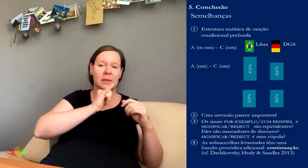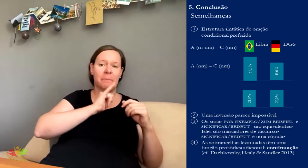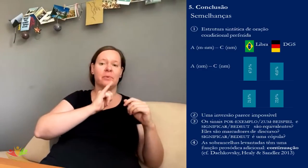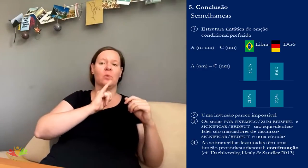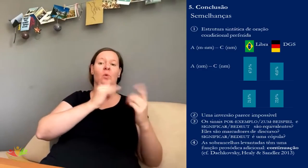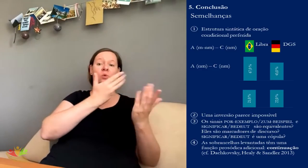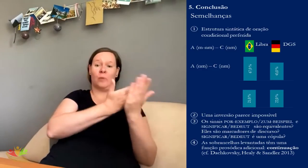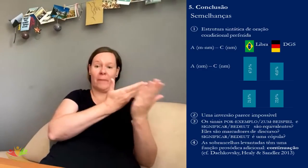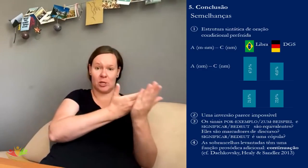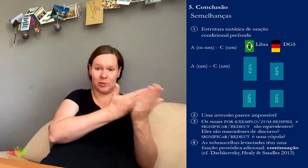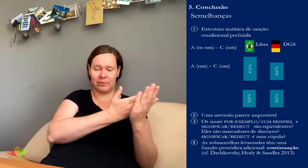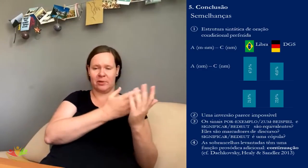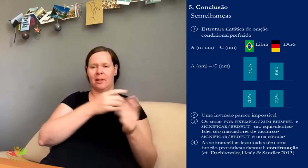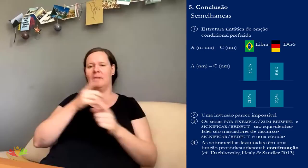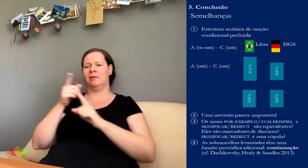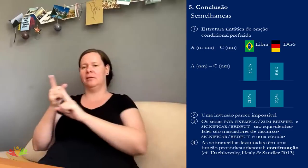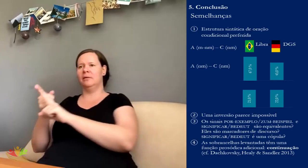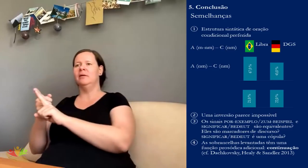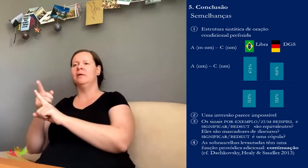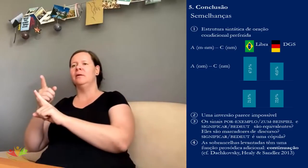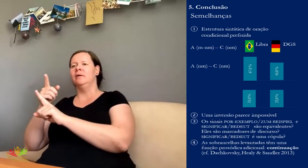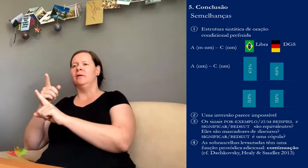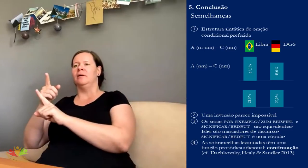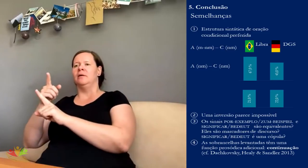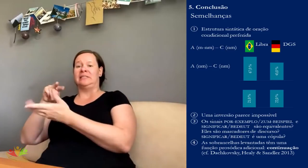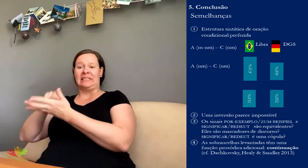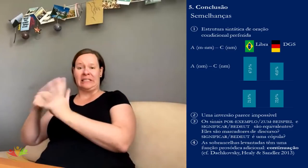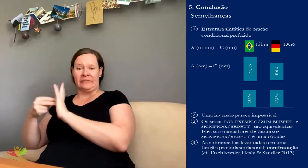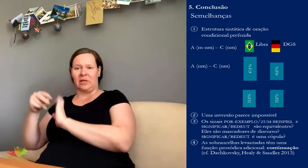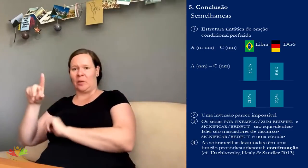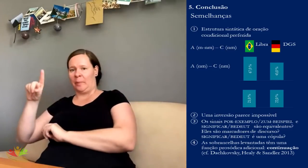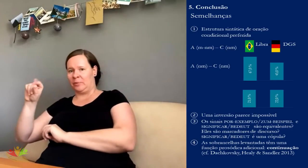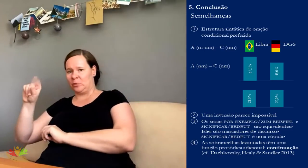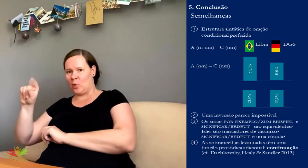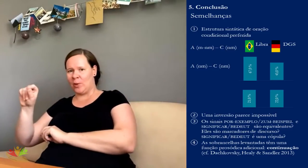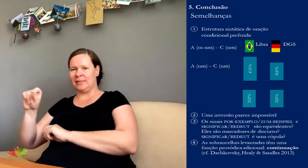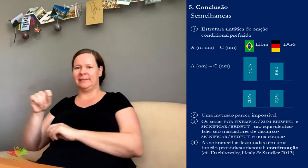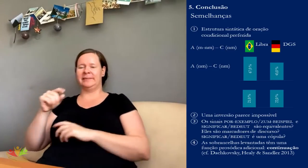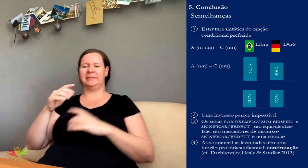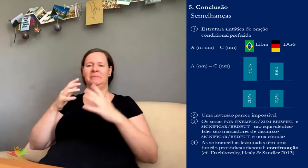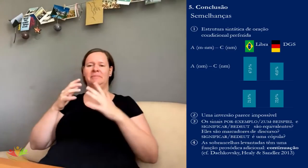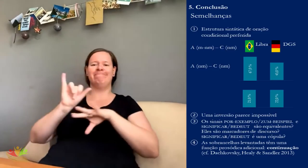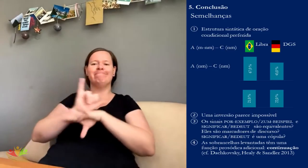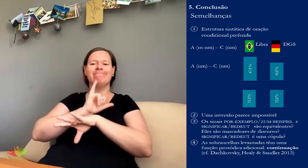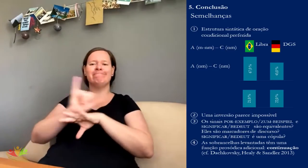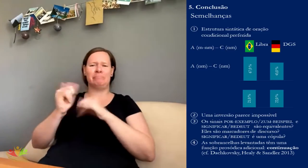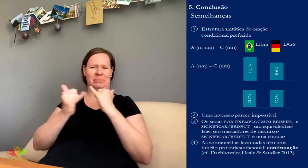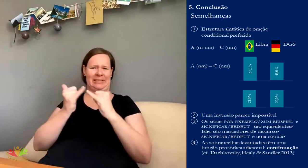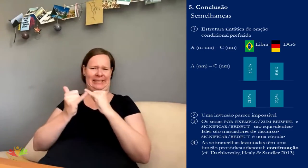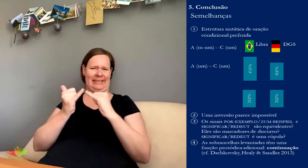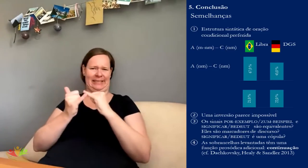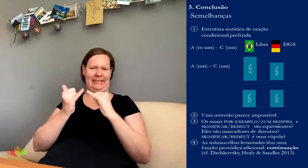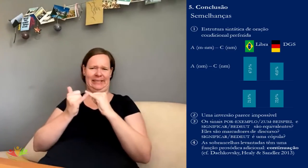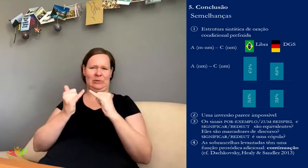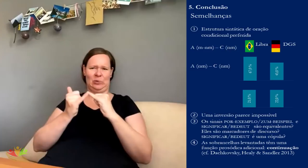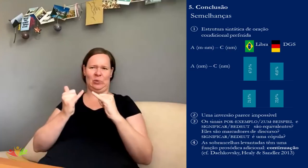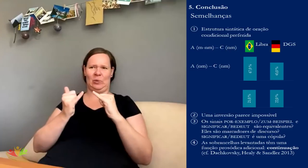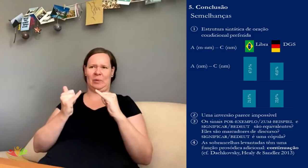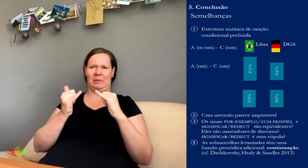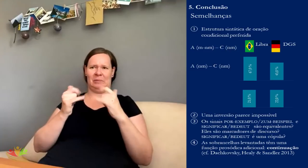Esses sinais que a gente viu, por exemplo, como os sinais de, por exemplo, em língua de sinais brasileira e alemã, e também o sinal